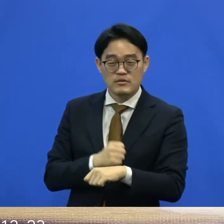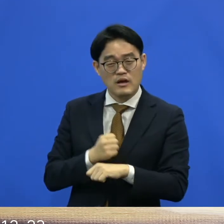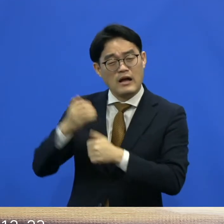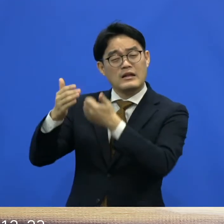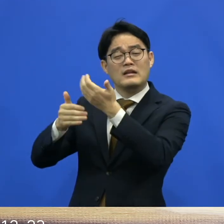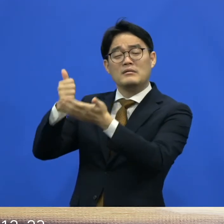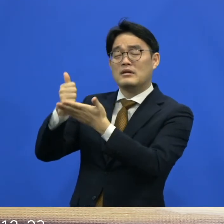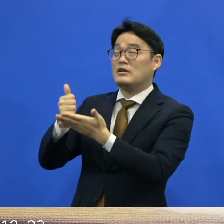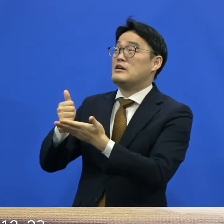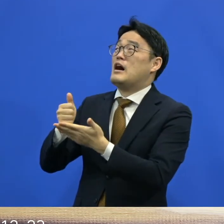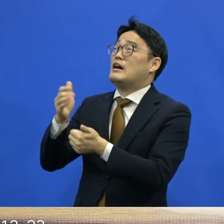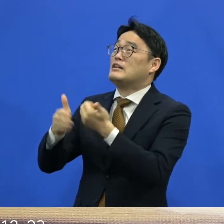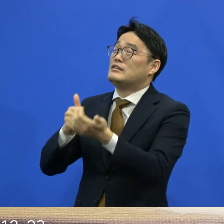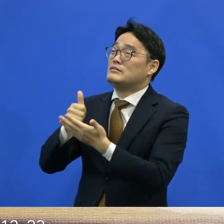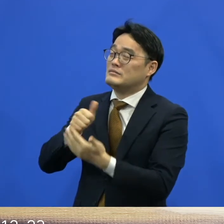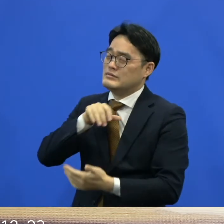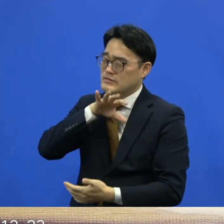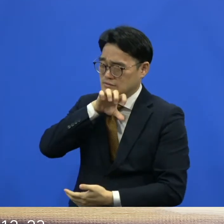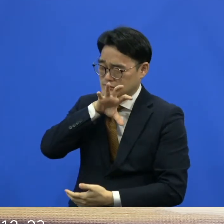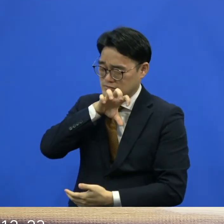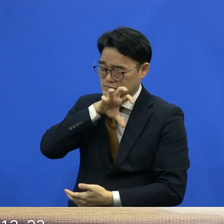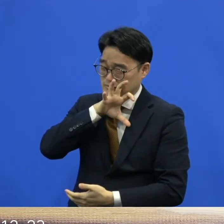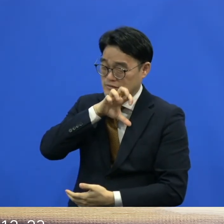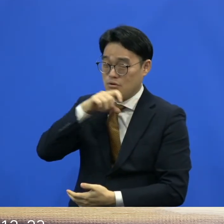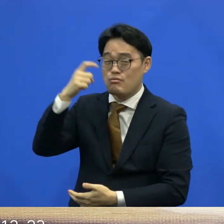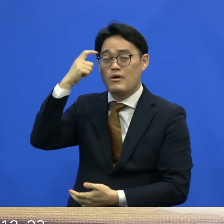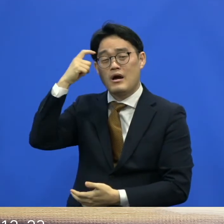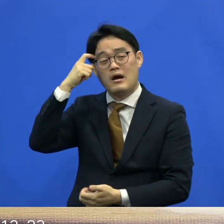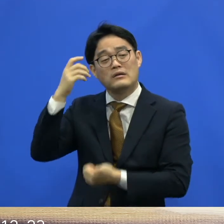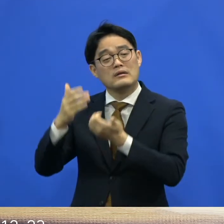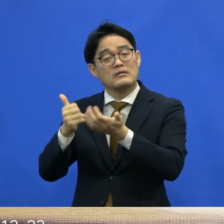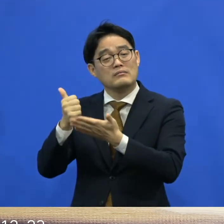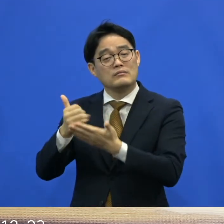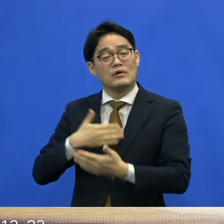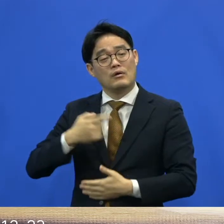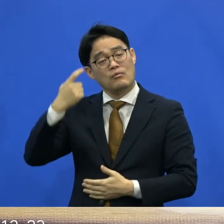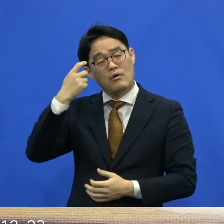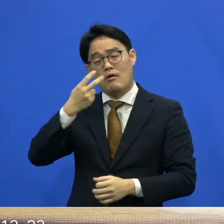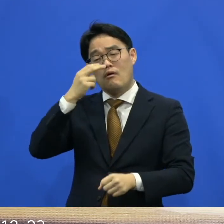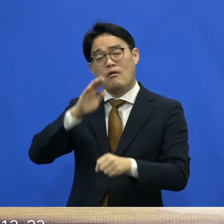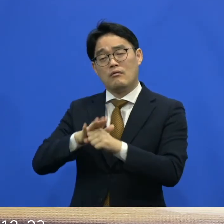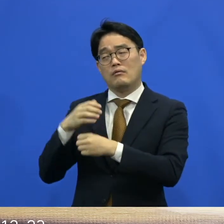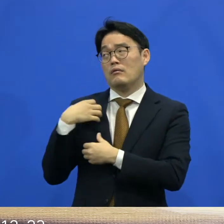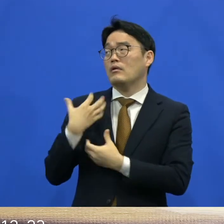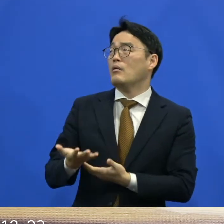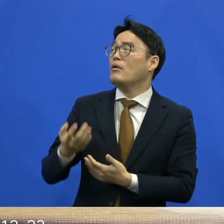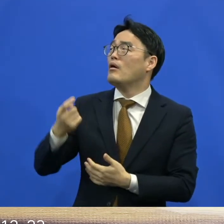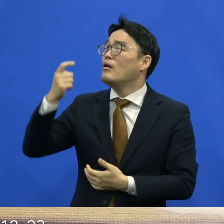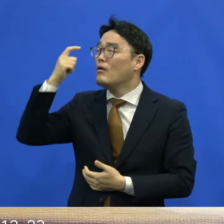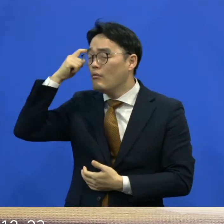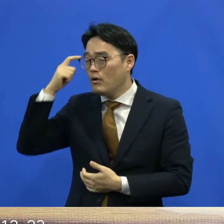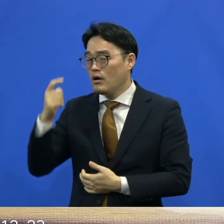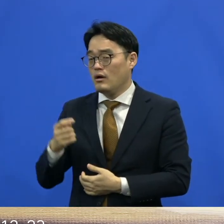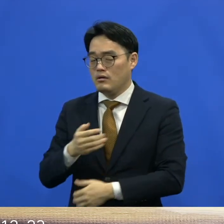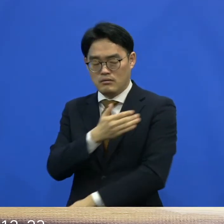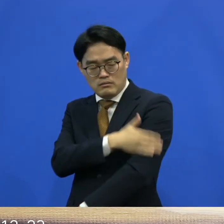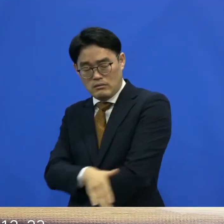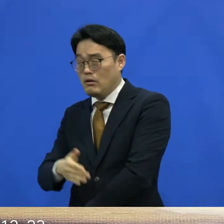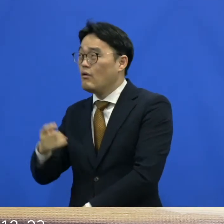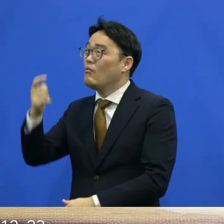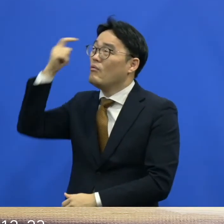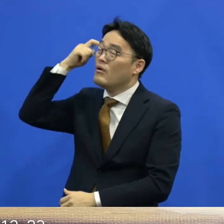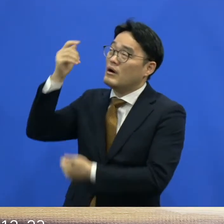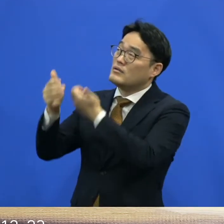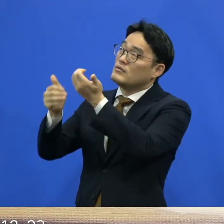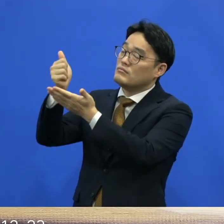거예요. 하나님에 대한 원망. 하나님이 왜 이렇게 하십니까? 내가 하나님 앞에서 바르게 살려고